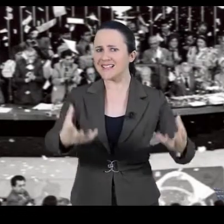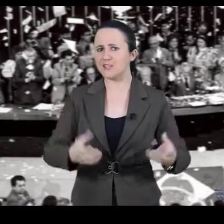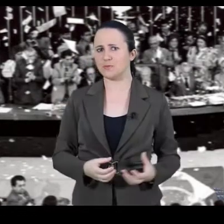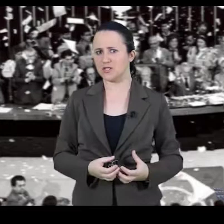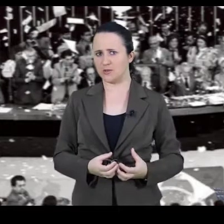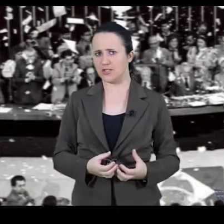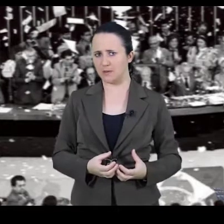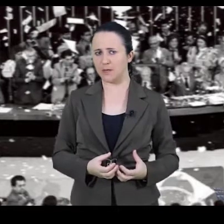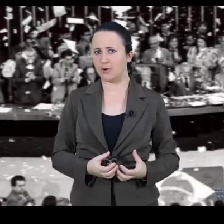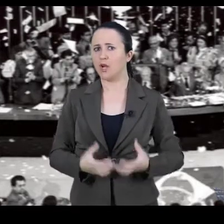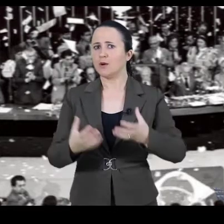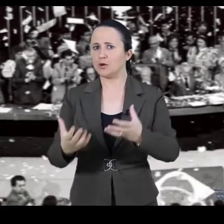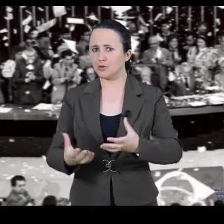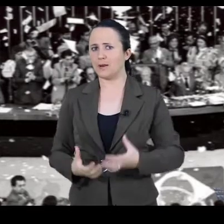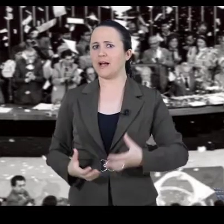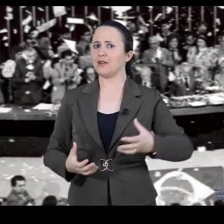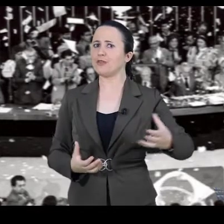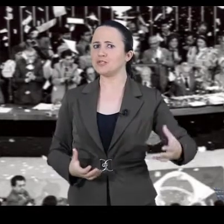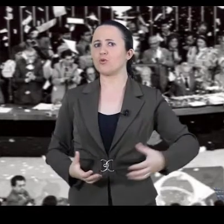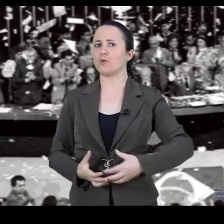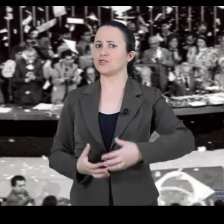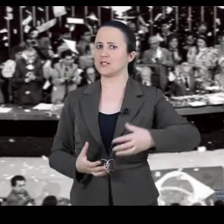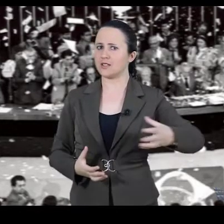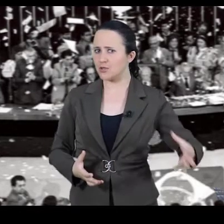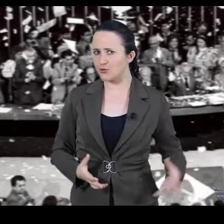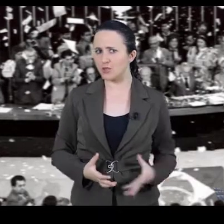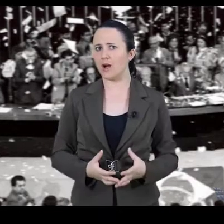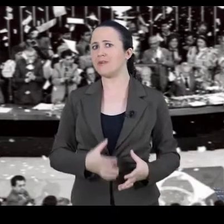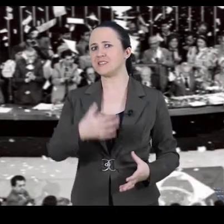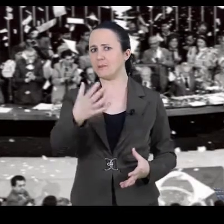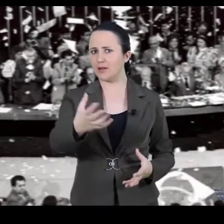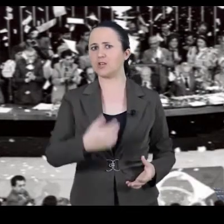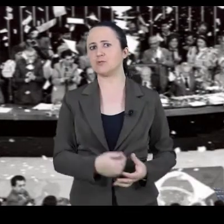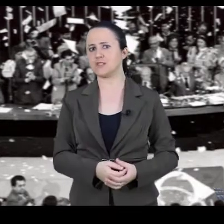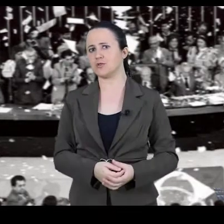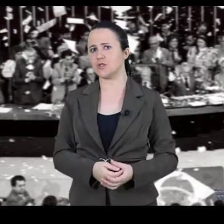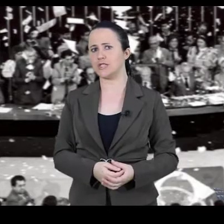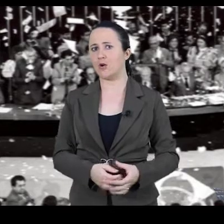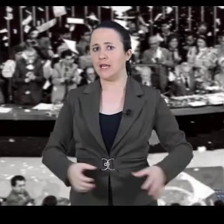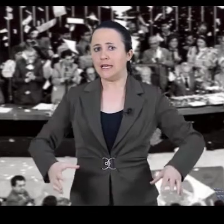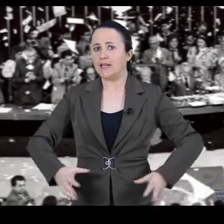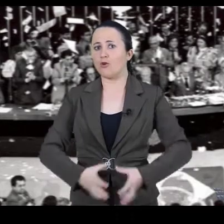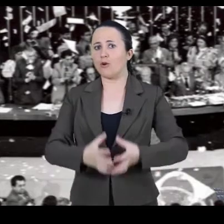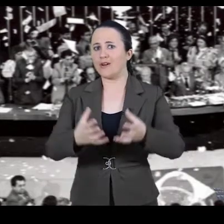massa de pessoas sem emprego, porque o trabalho é visto como a dimensão individual, mas também com a dimensão social, e como